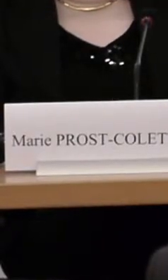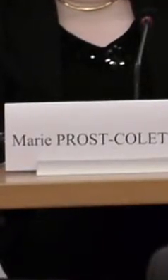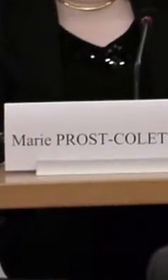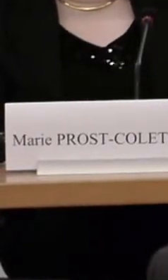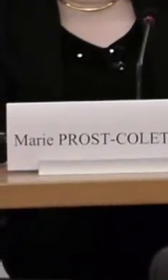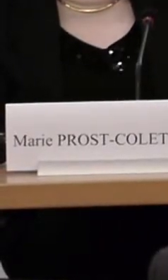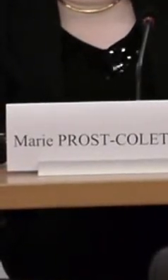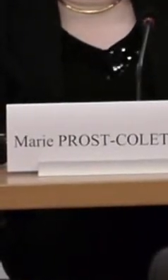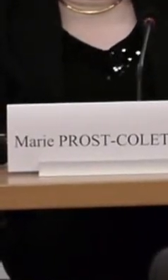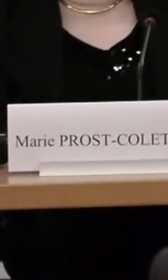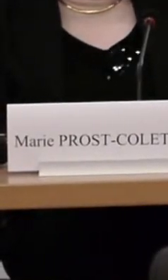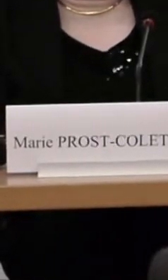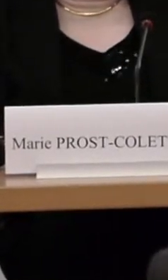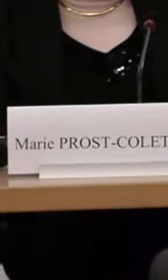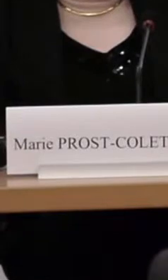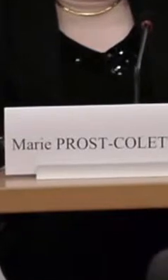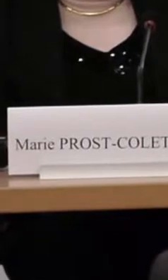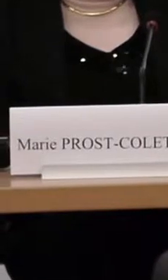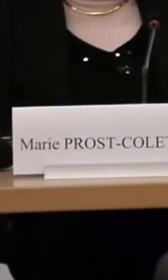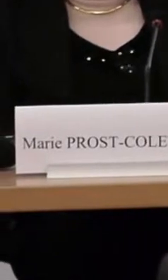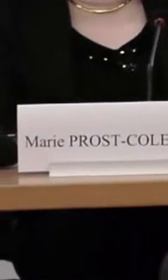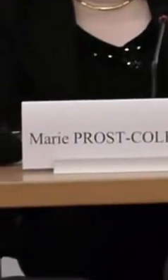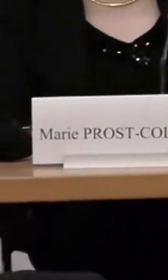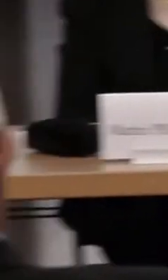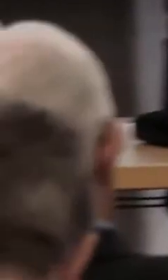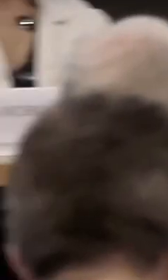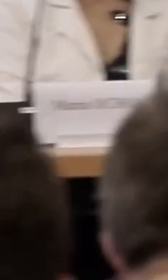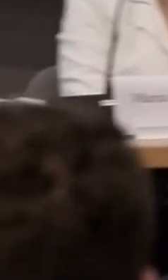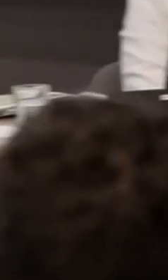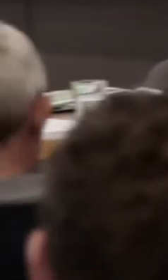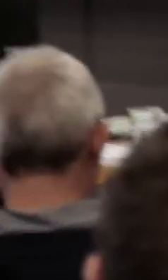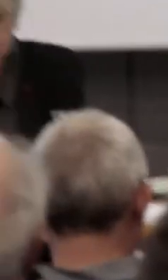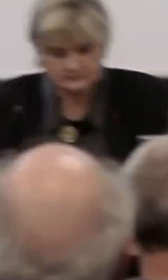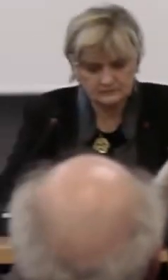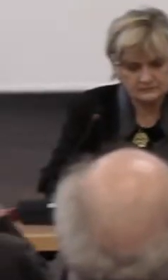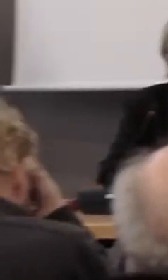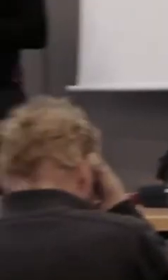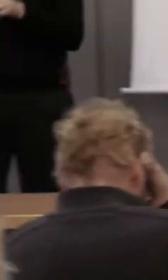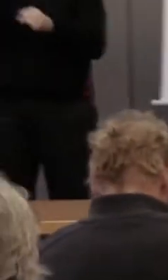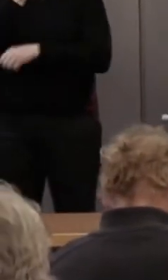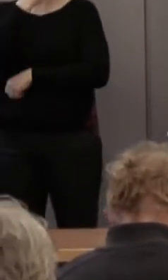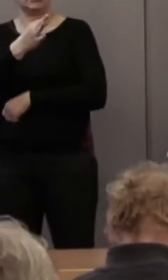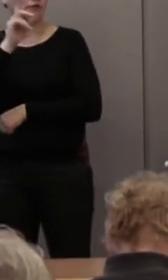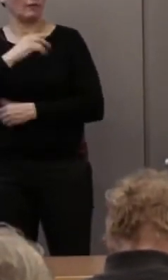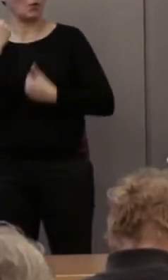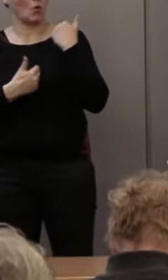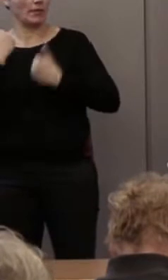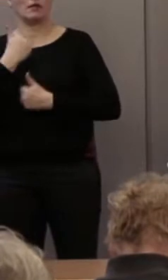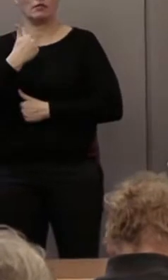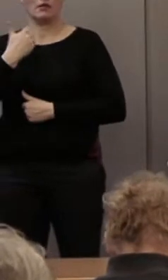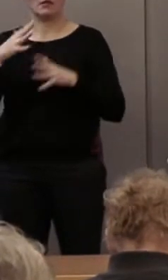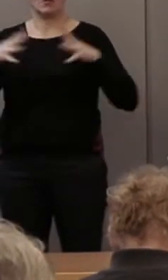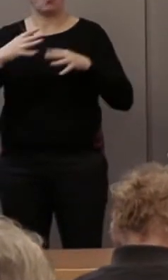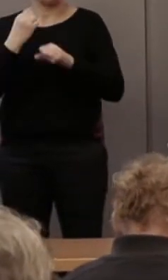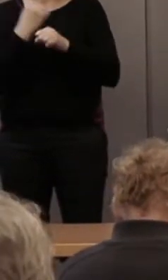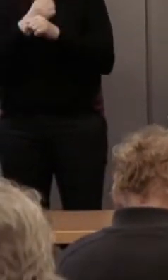qui l'avait rappelé, Elisabeth de Breton, qui l'avait rappelé sur les trophées d'accessibilité l'année dernière. Là aussi, on a un gros travail à faire au